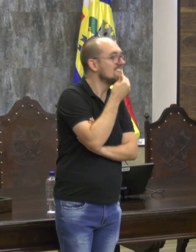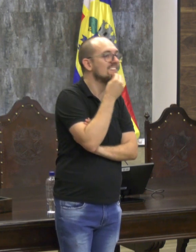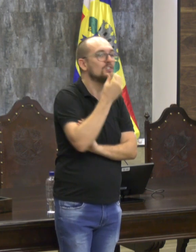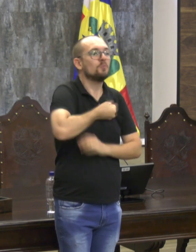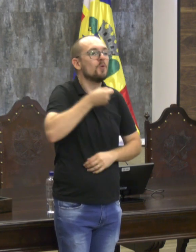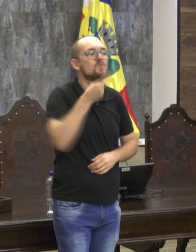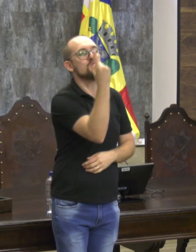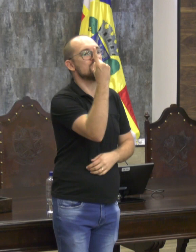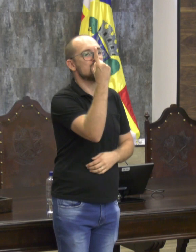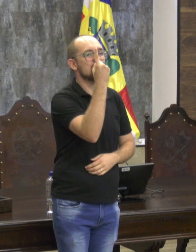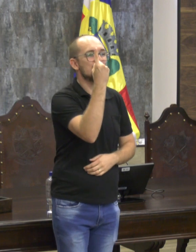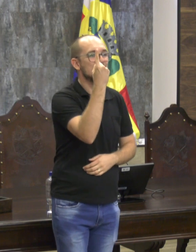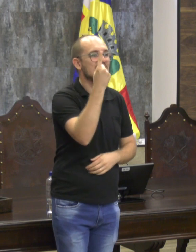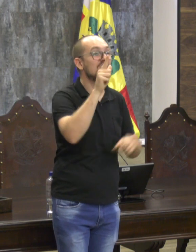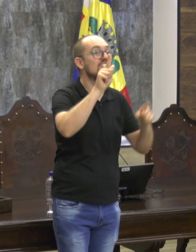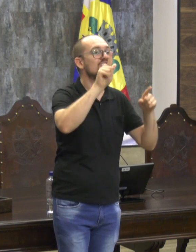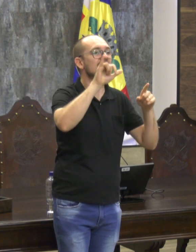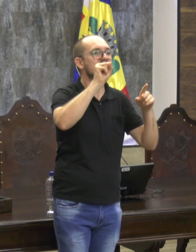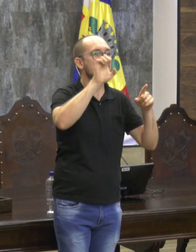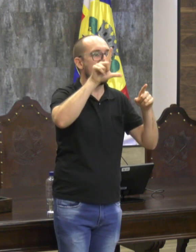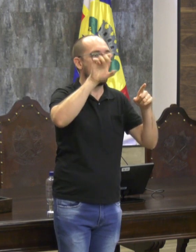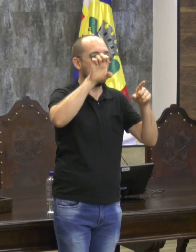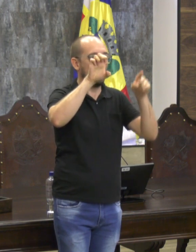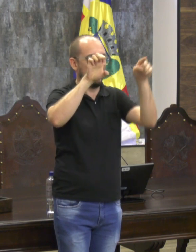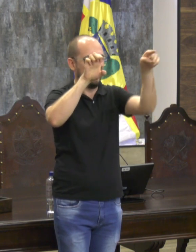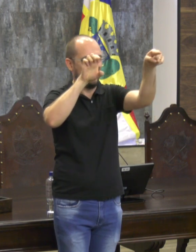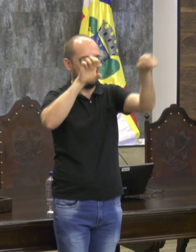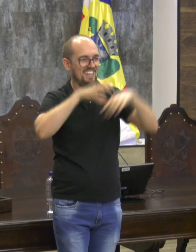Gisele Marcelino.